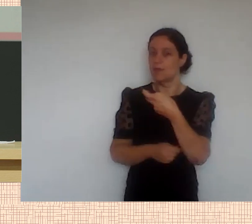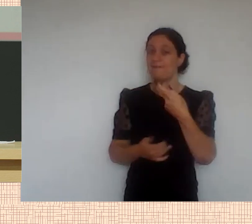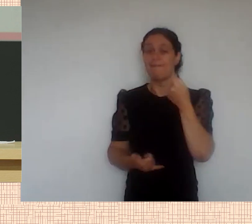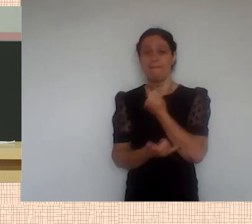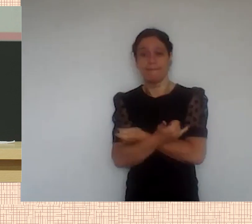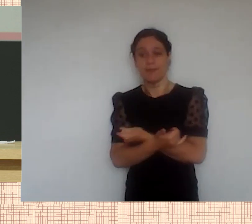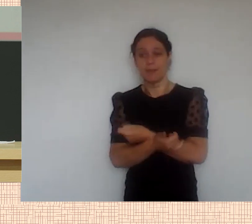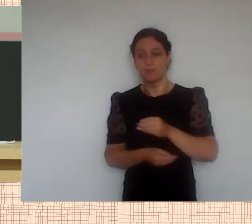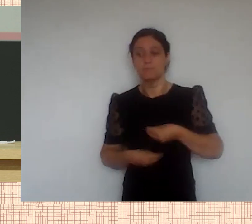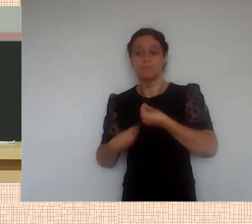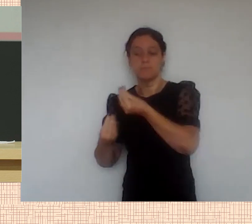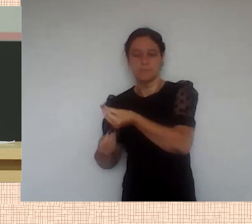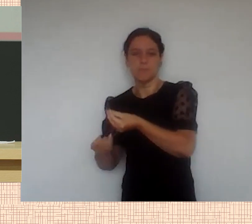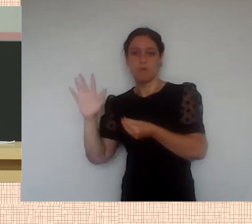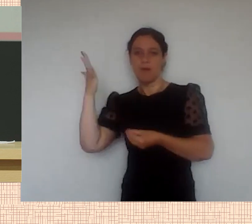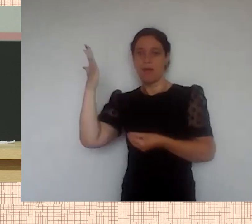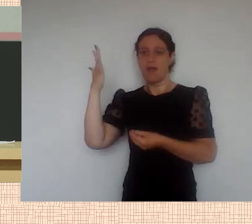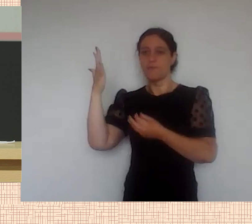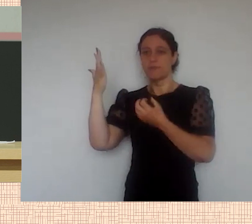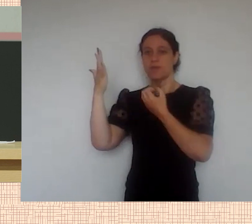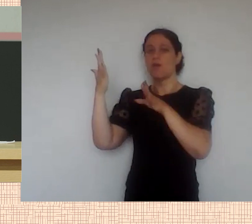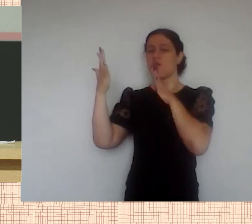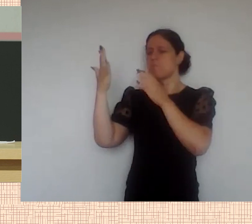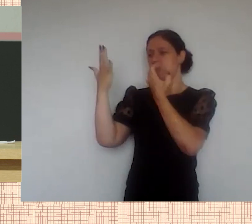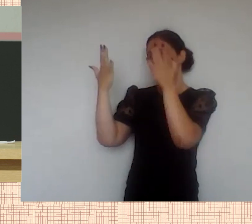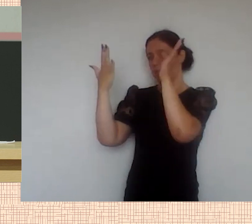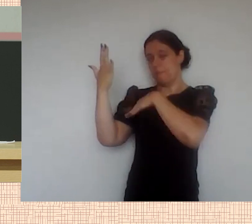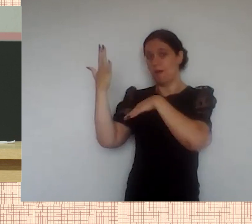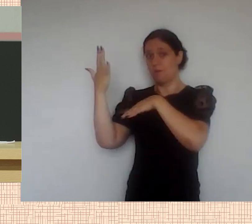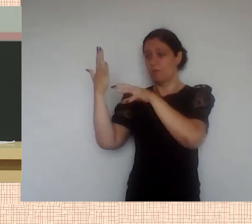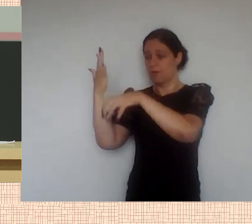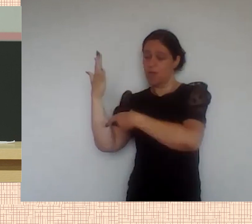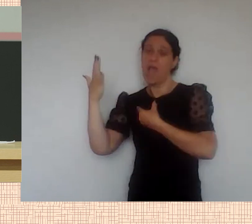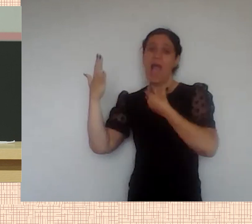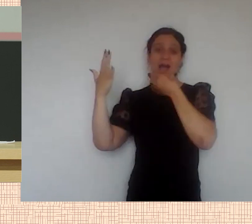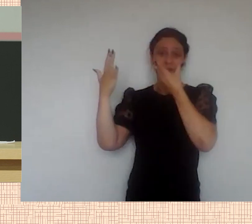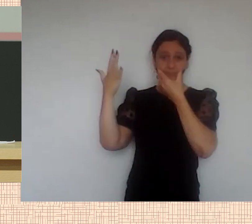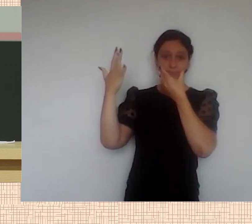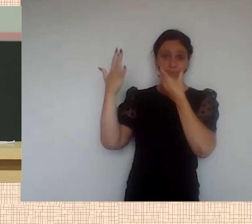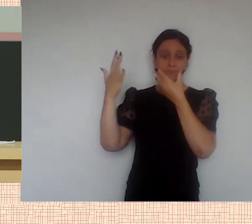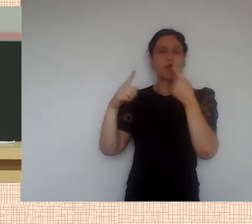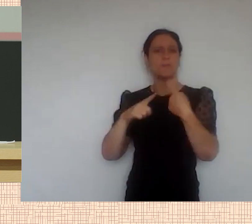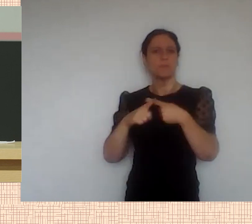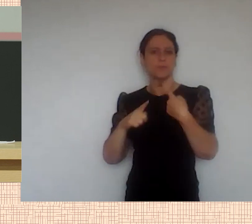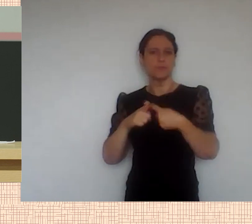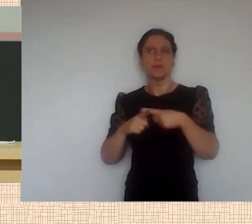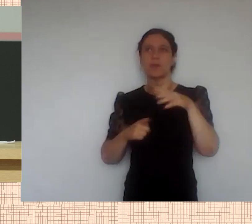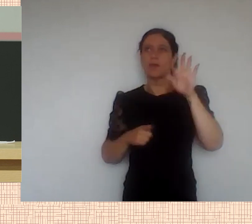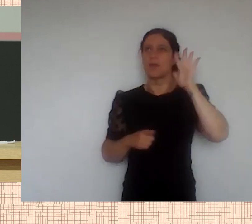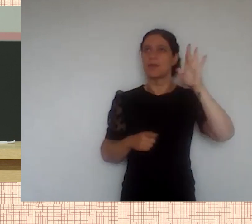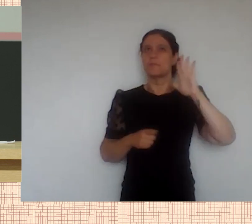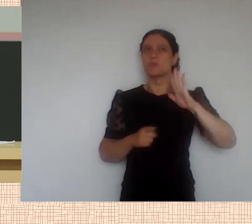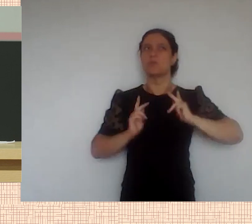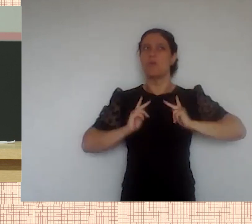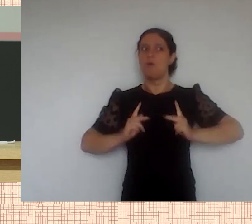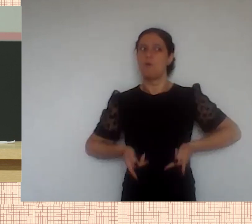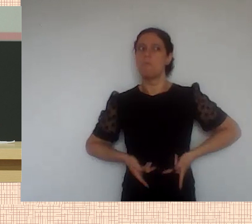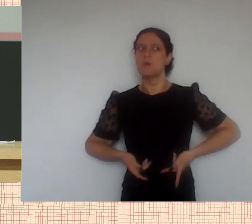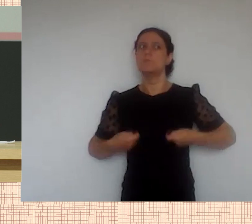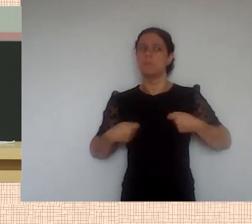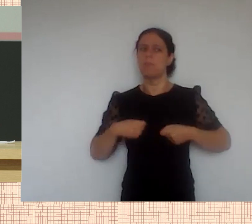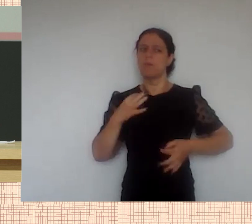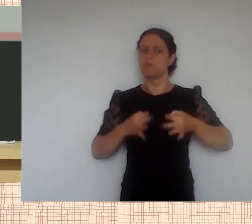bem e do mal, que faria bem ao homem, porque daria a capacidade para o homem julgar sem